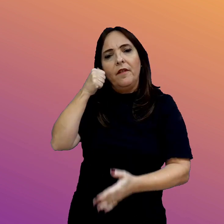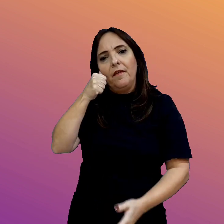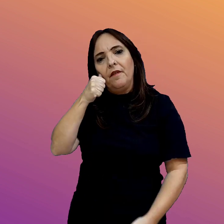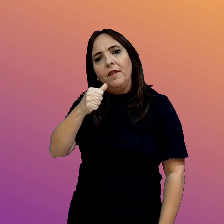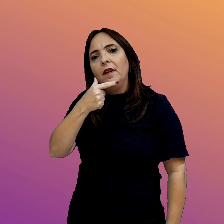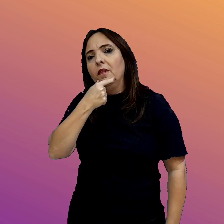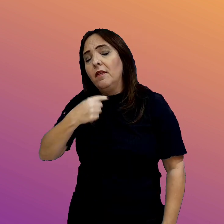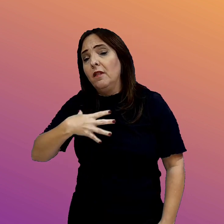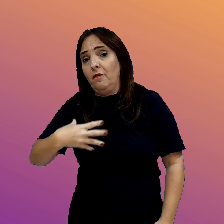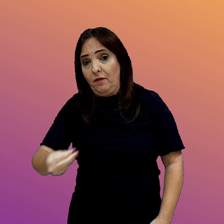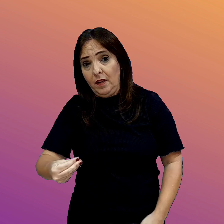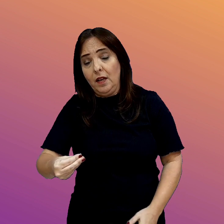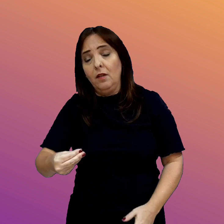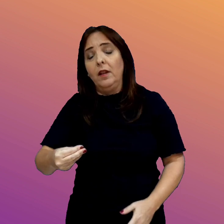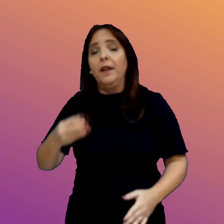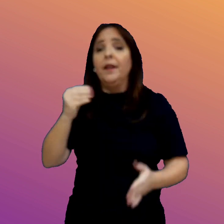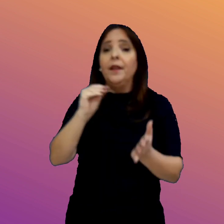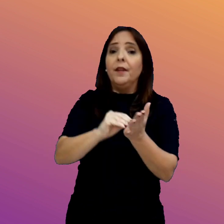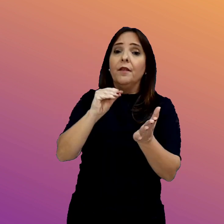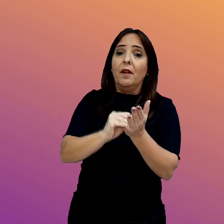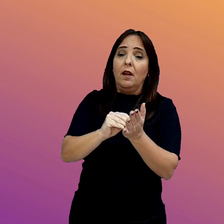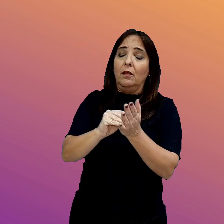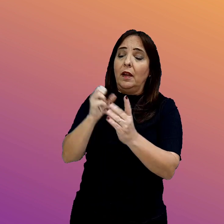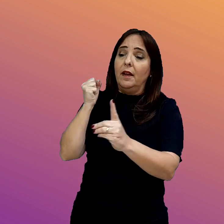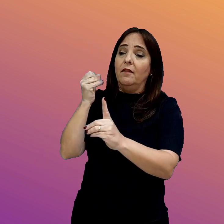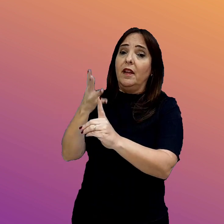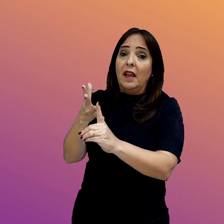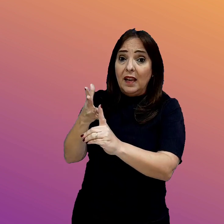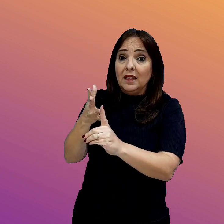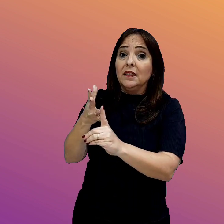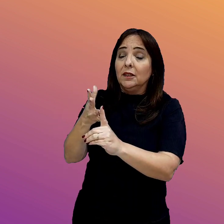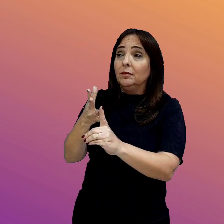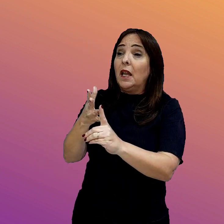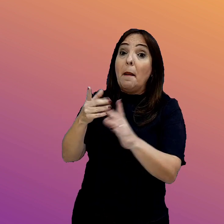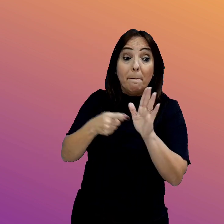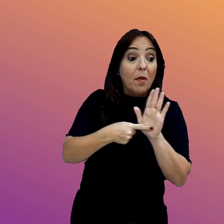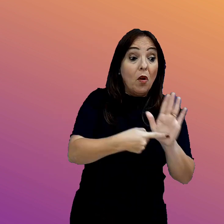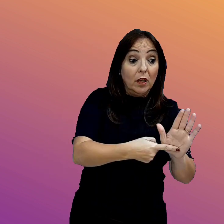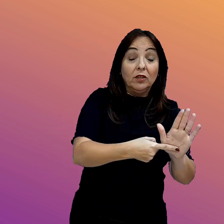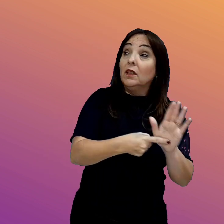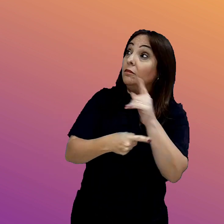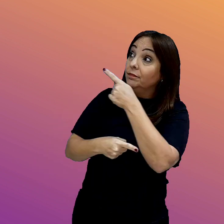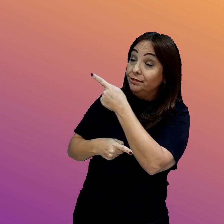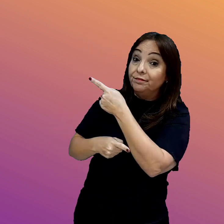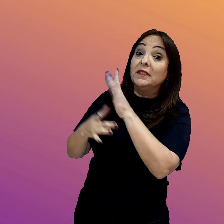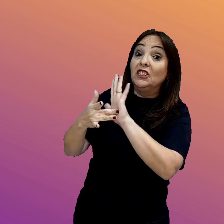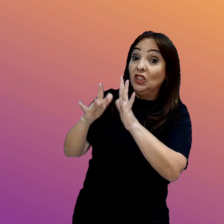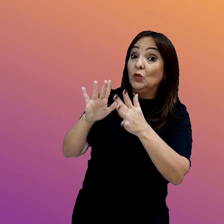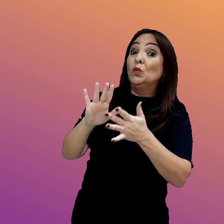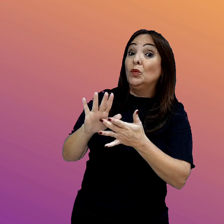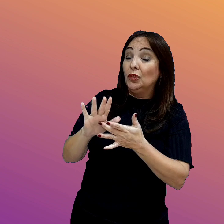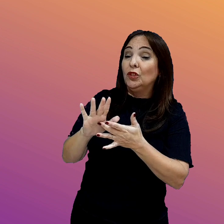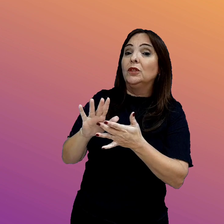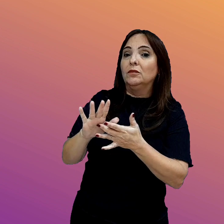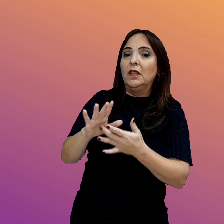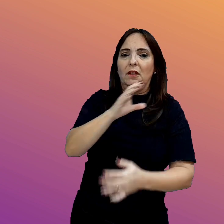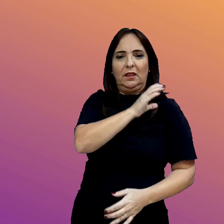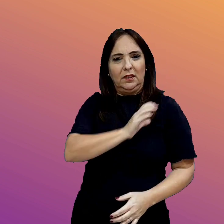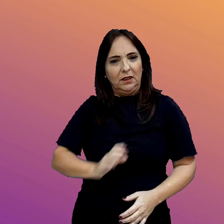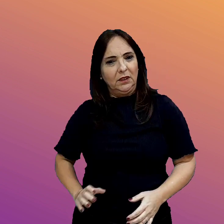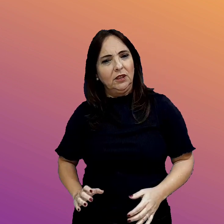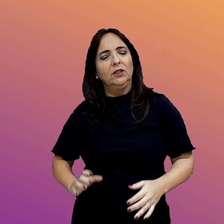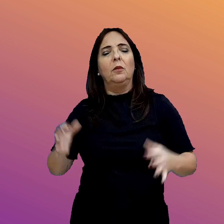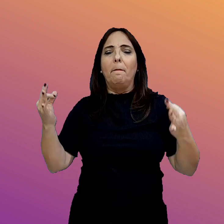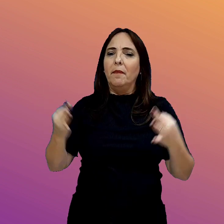filha sem uma referência saudável, aponte para Deus, aponta essa criança para Deus, para Cristo, né? Olha, Cristo é o